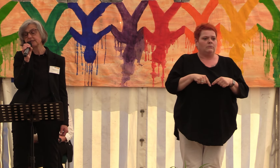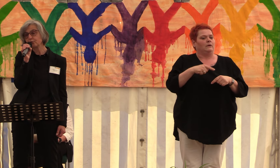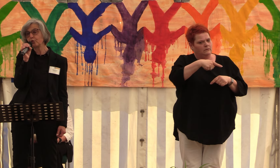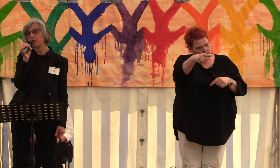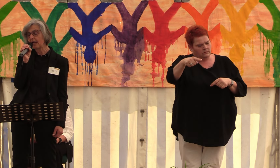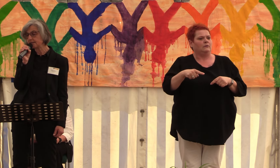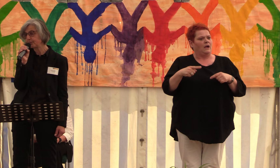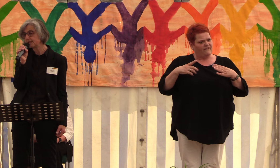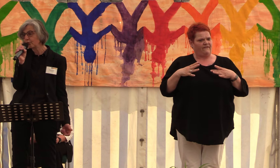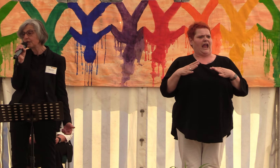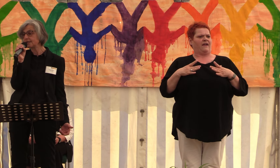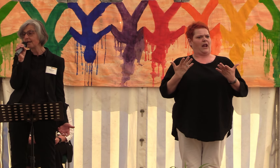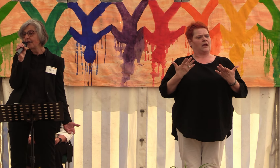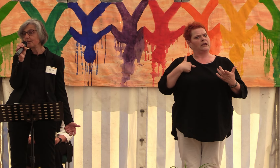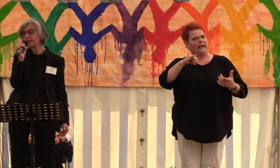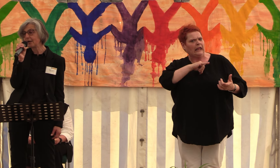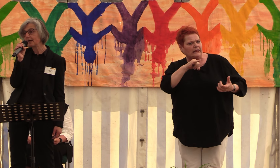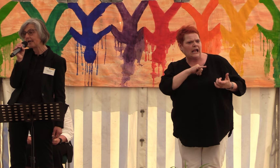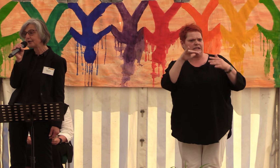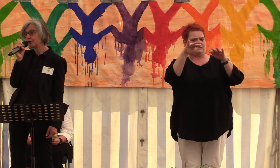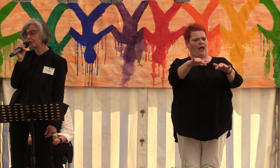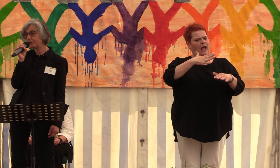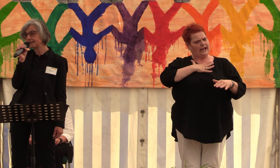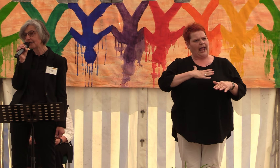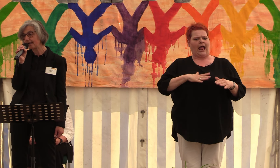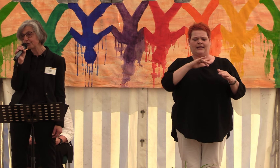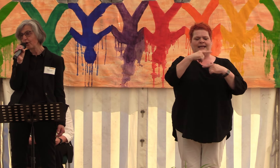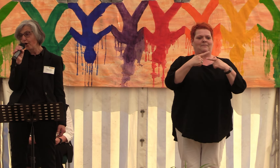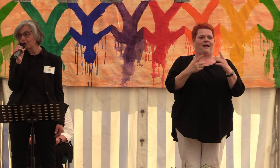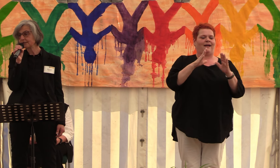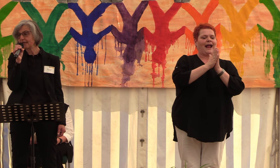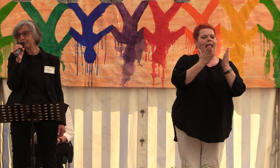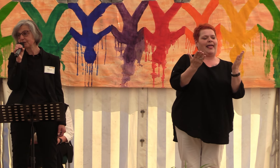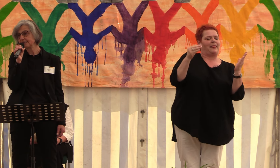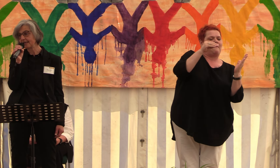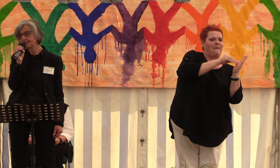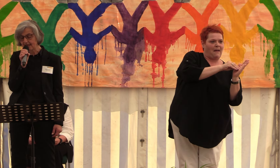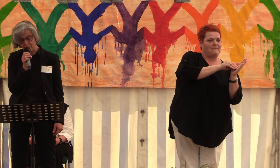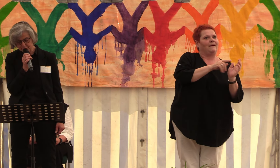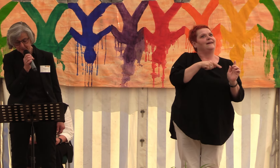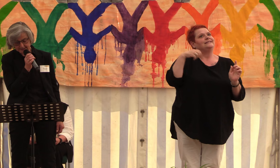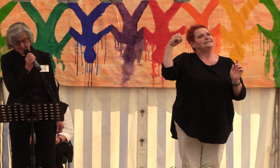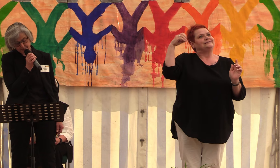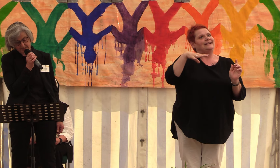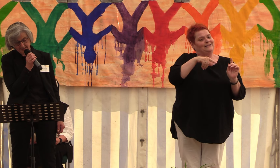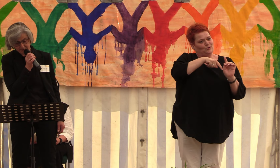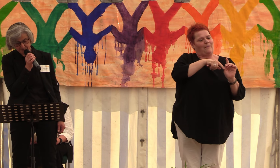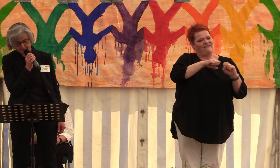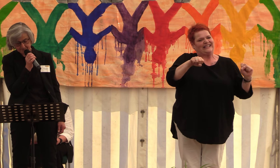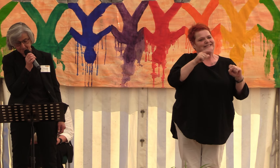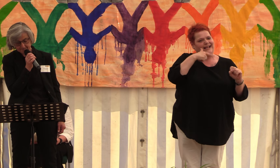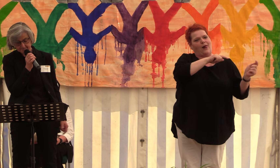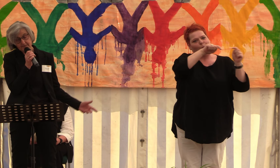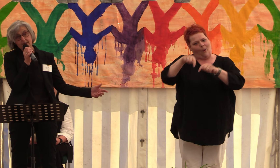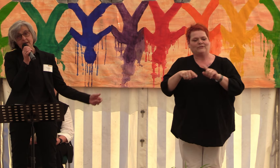diesen Besuch ganz persönlich immer in Ihrem Kalender schon festhalten und dann für das nächste Jahr auch entsprechend einplanen.